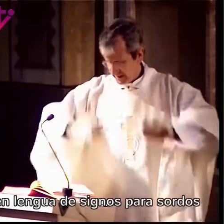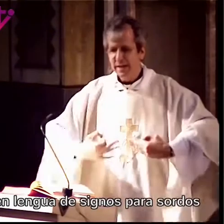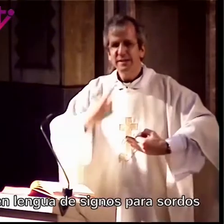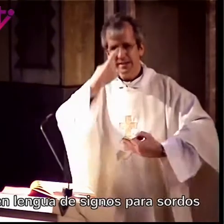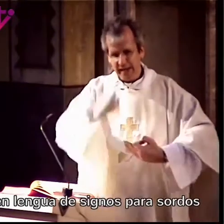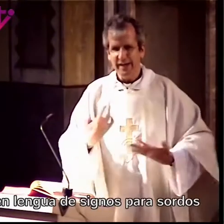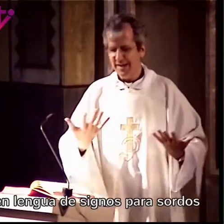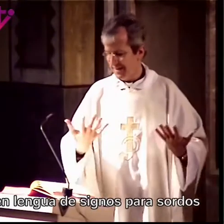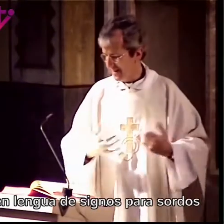sé creyente.